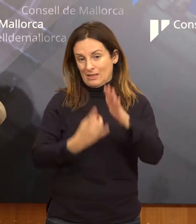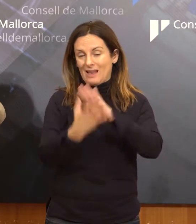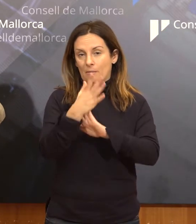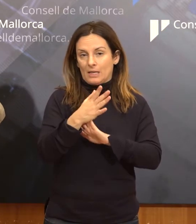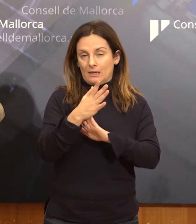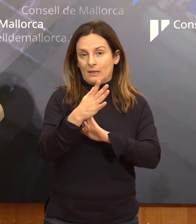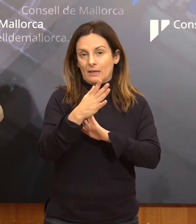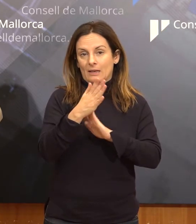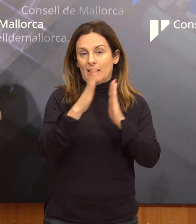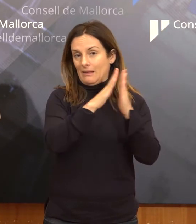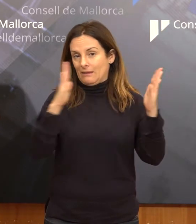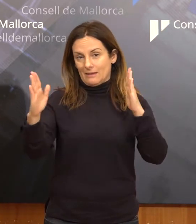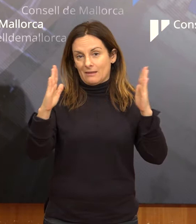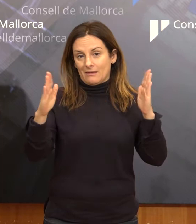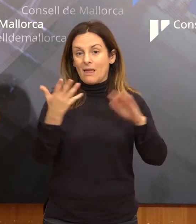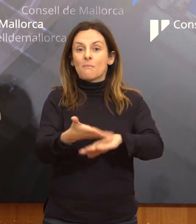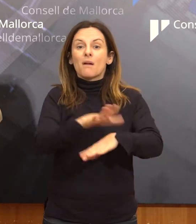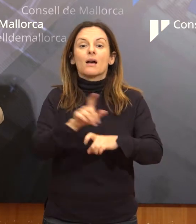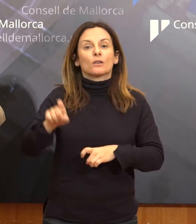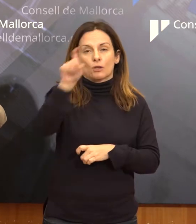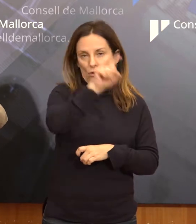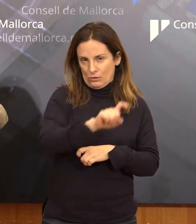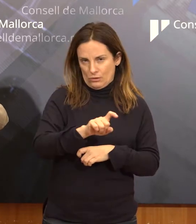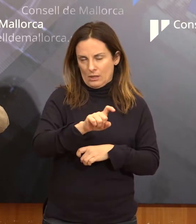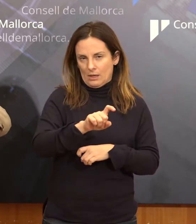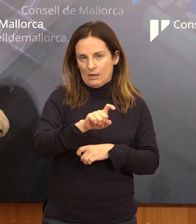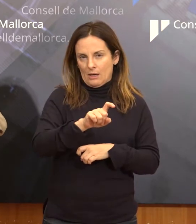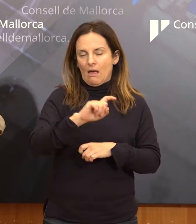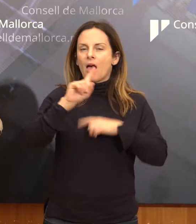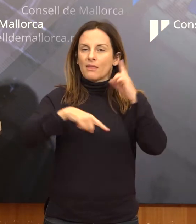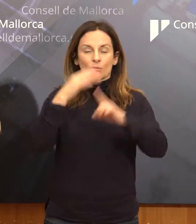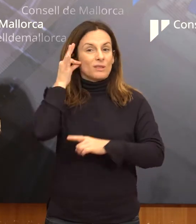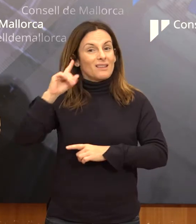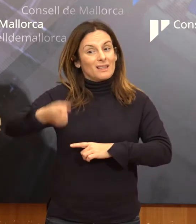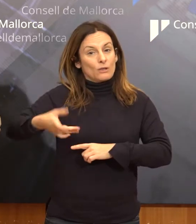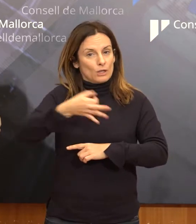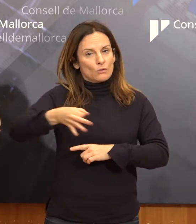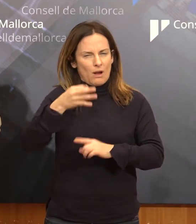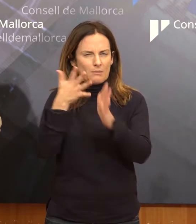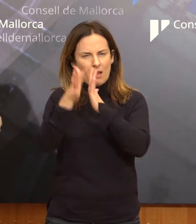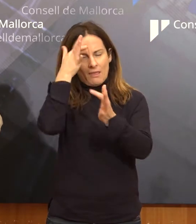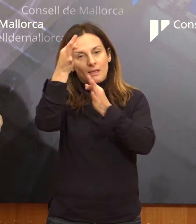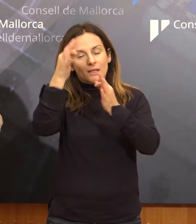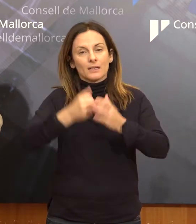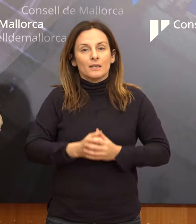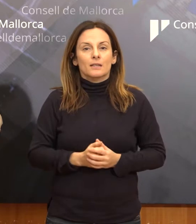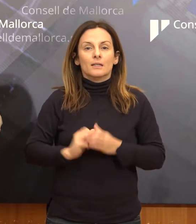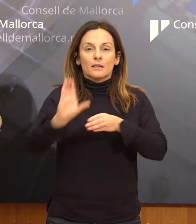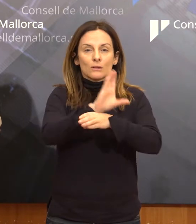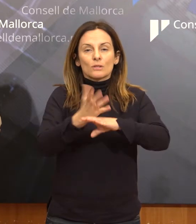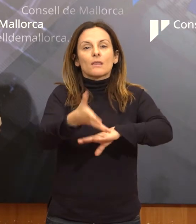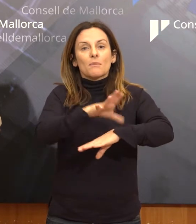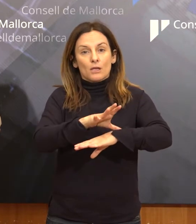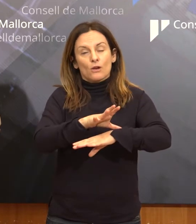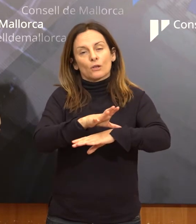interés nacional estrella en el cual se referían posibilidades el director insular grandes considerar que me voy a